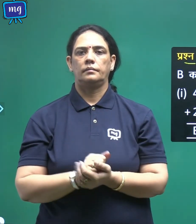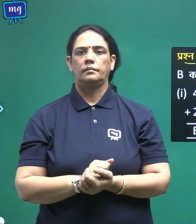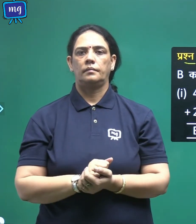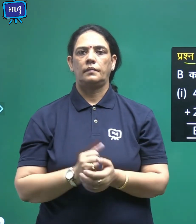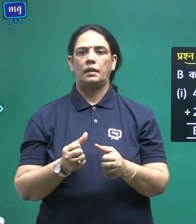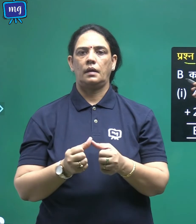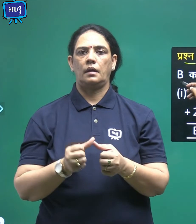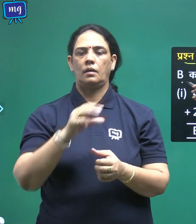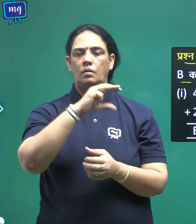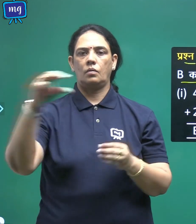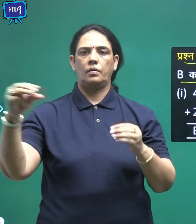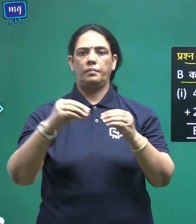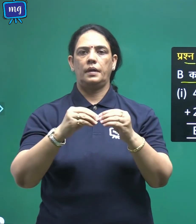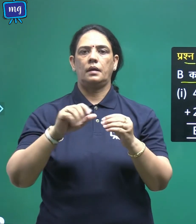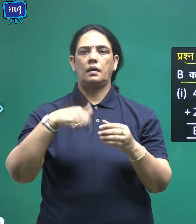a और b का